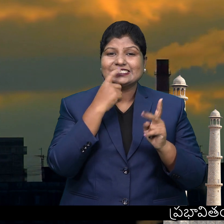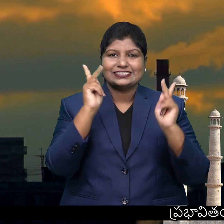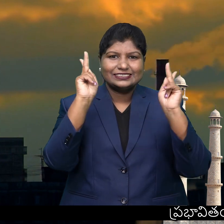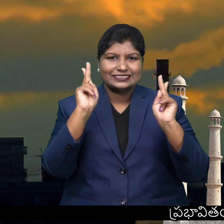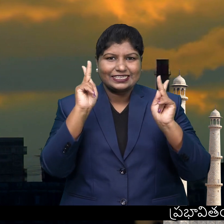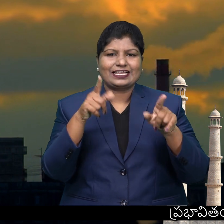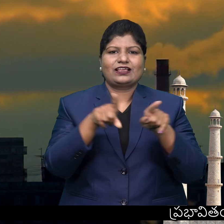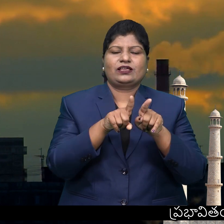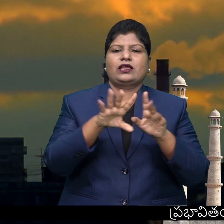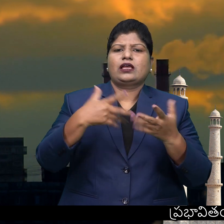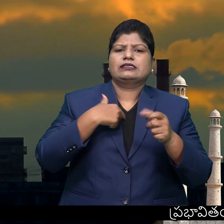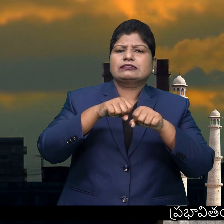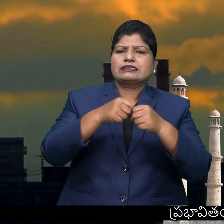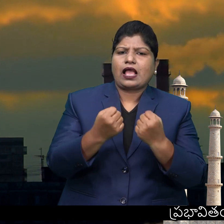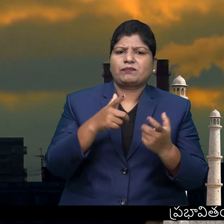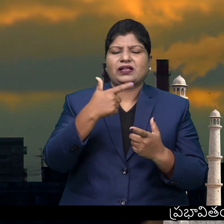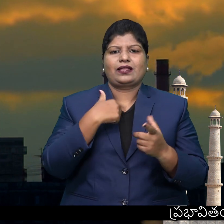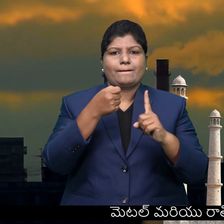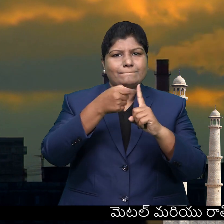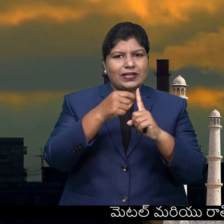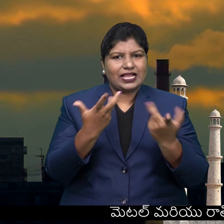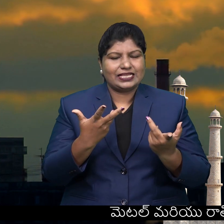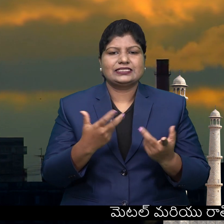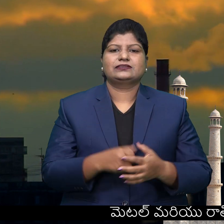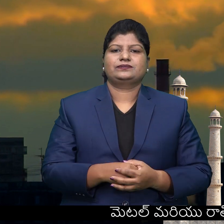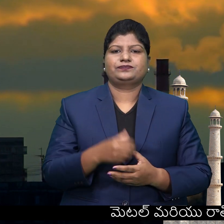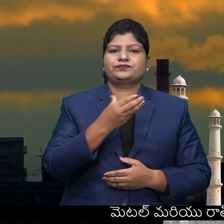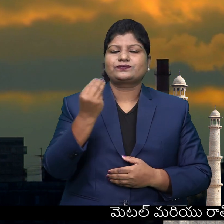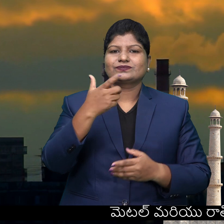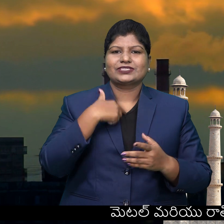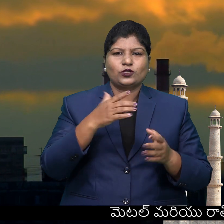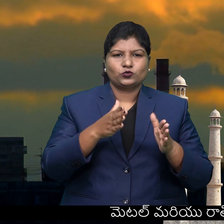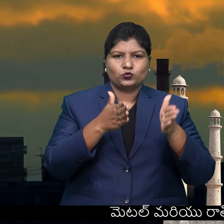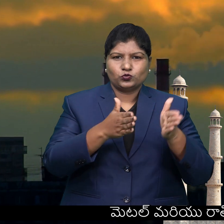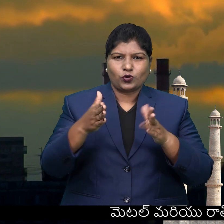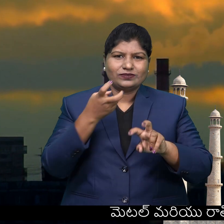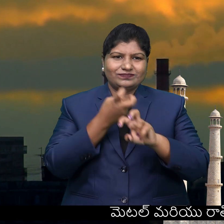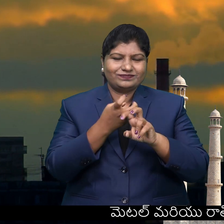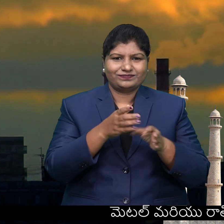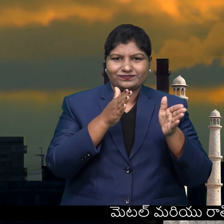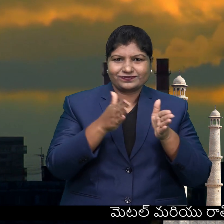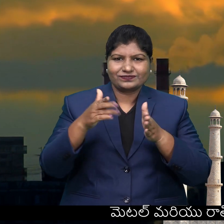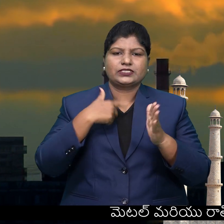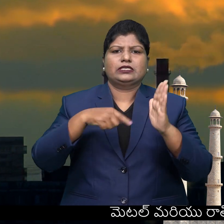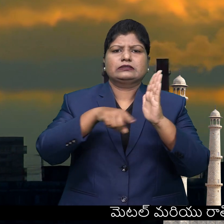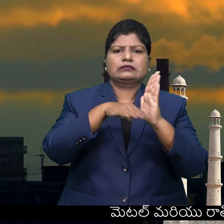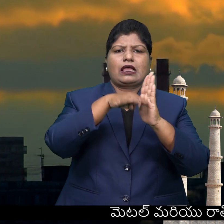ప్రభావితం చేస్తుంది మరియు మెటల్ మరియు రాతి నిర్మాణాలను దెబ్బతీస్తుంది.